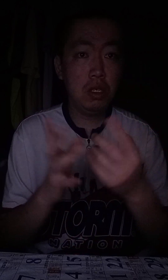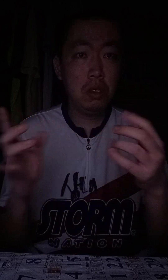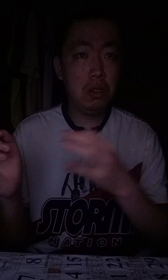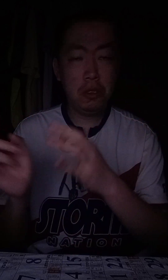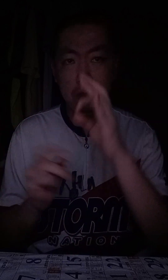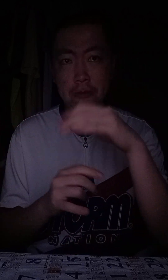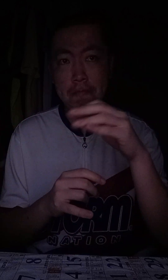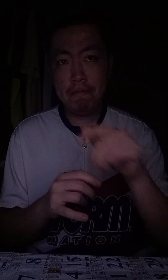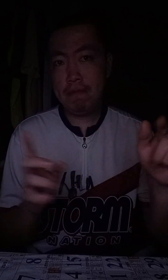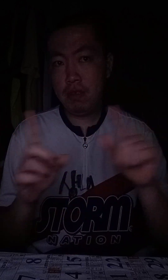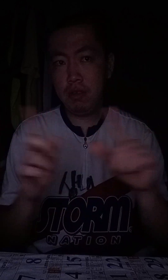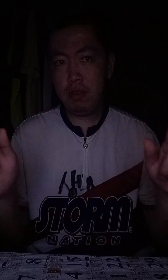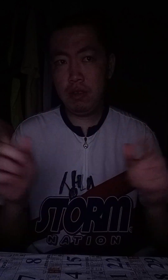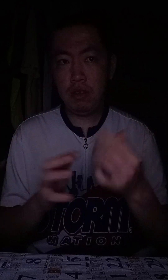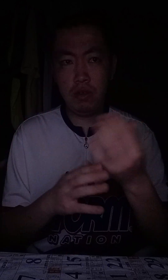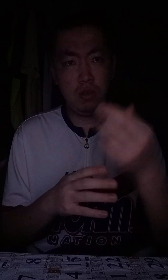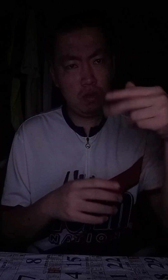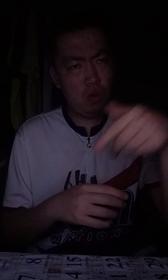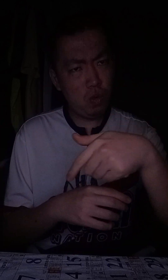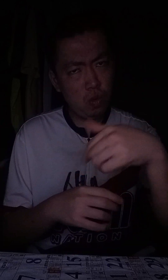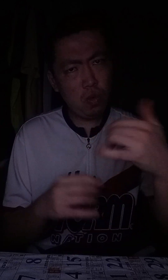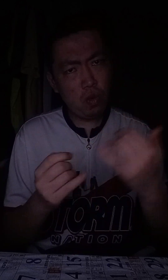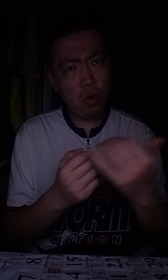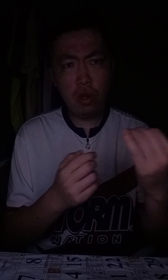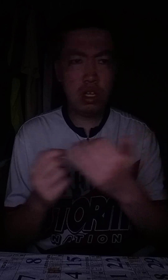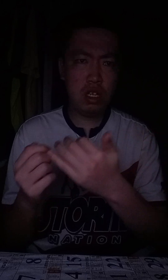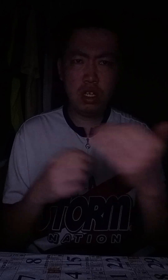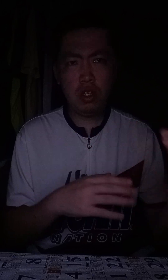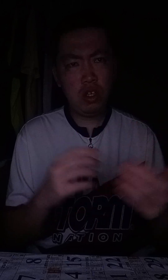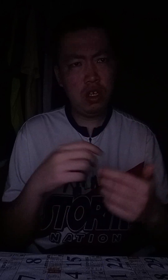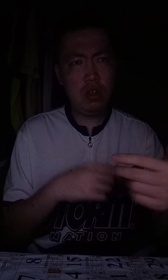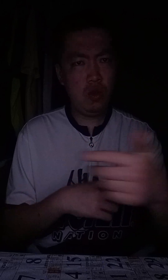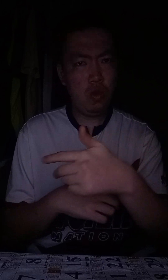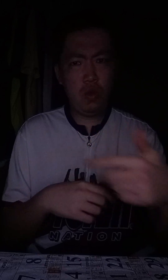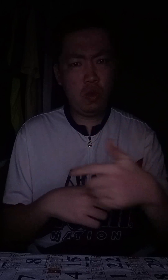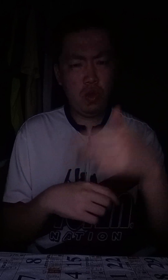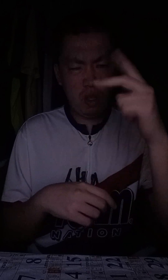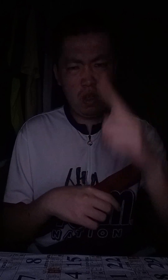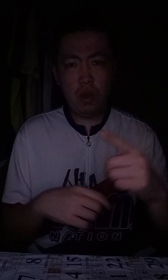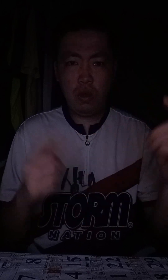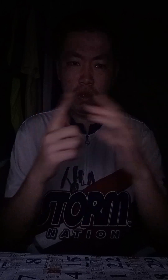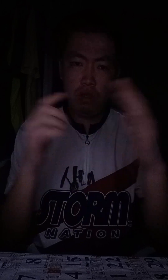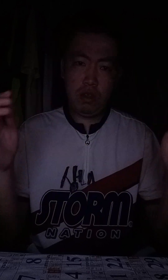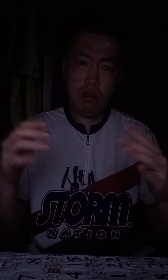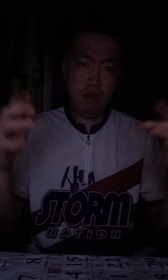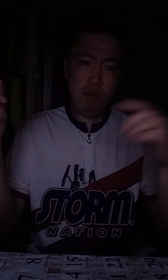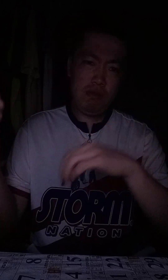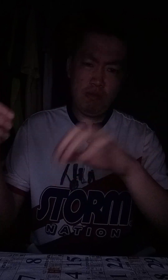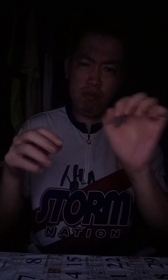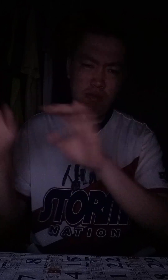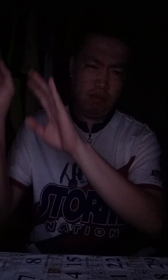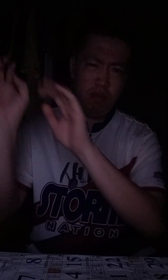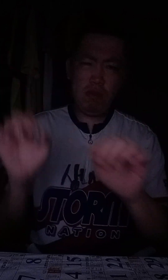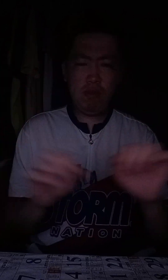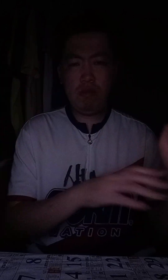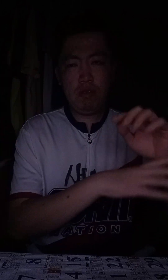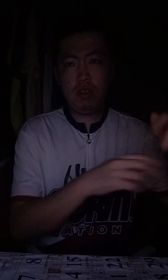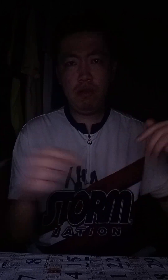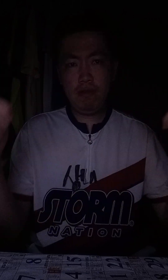고속도로 광천나들목 부근에서도 서울 방향으로 주행 중이던 고속버스 한 대가 눈길에 미끄러지며 갓길 보호벽을